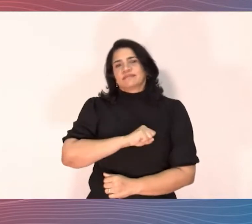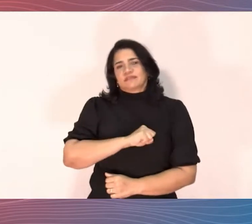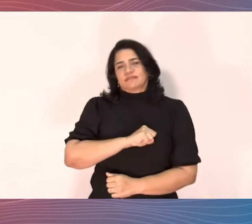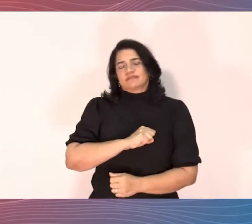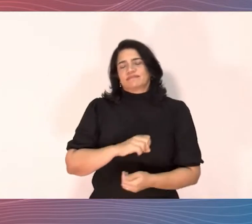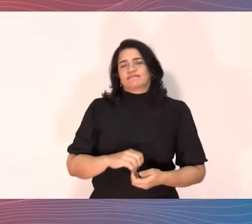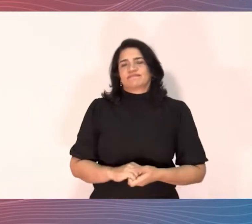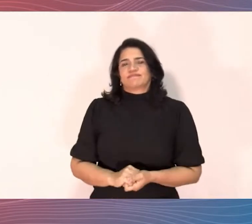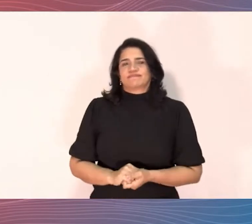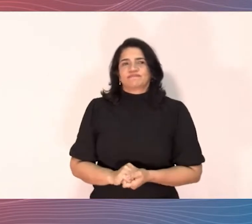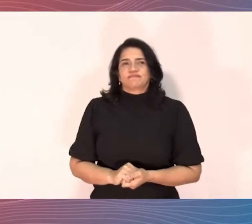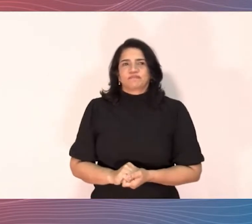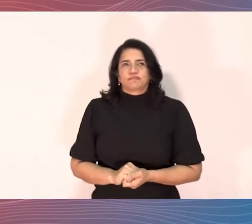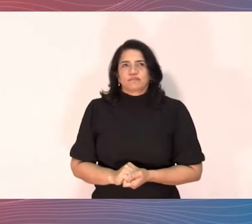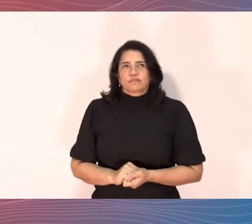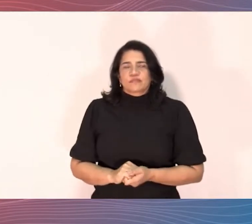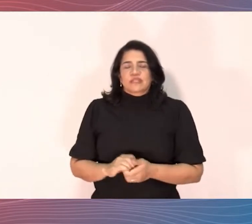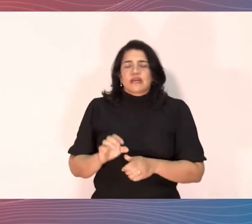para Efésios capítulo 1.